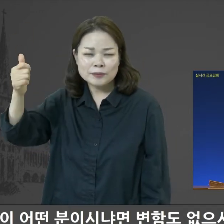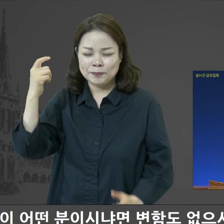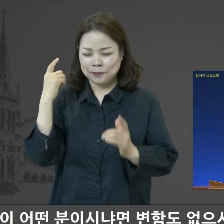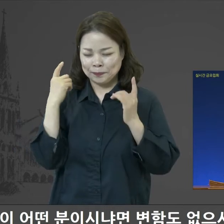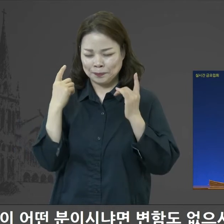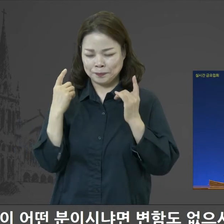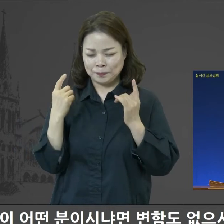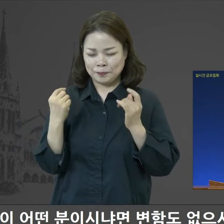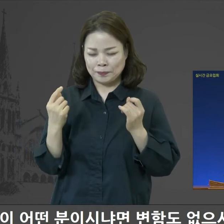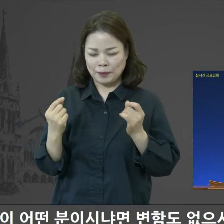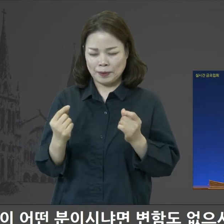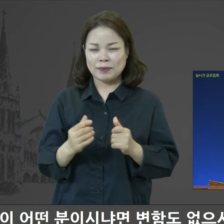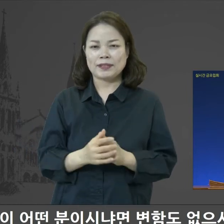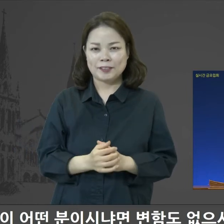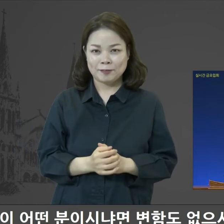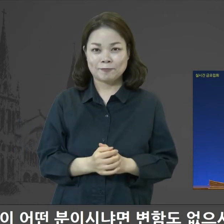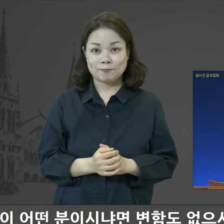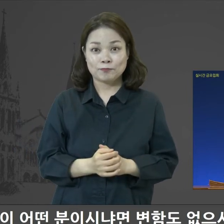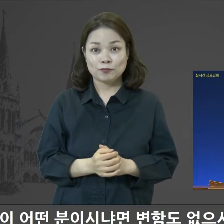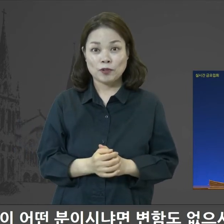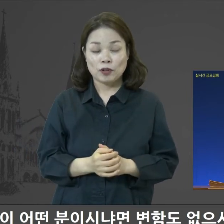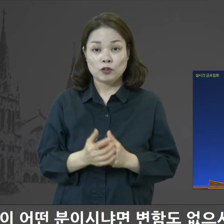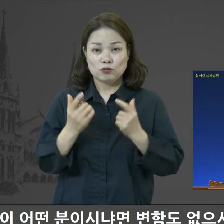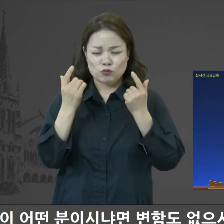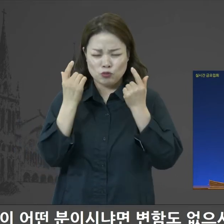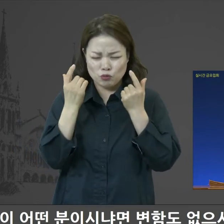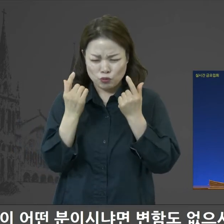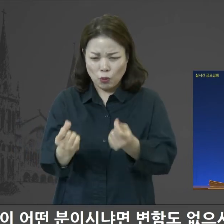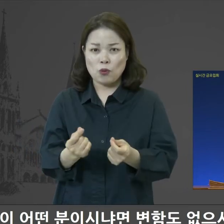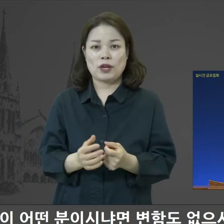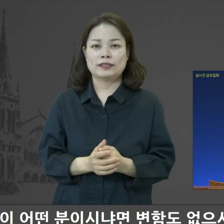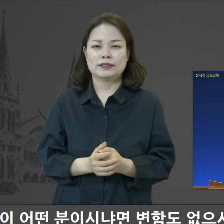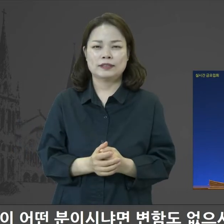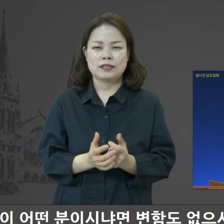일관성이 있으신 분이라 얘기합니다. 그리고 여기서도 똑같이